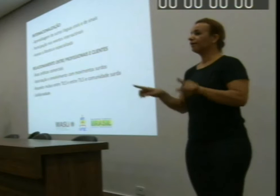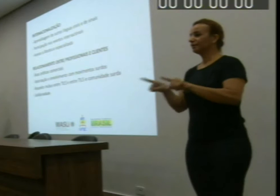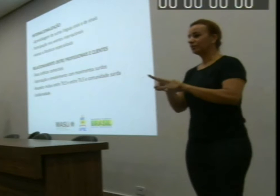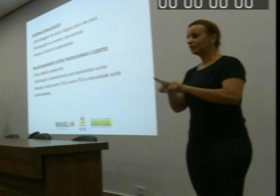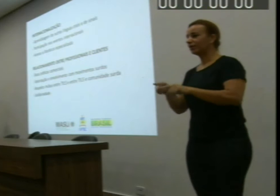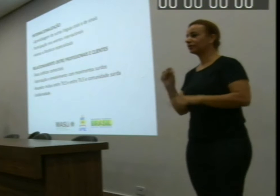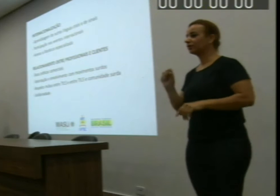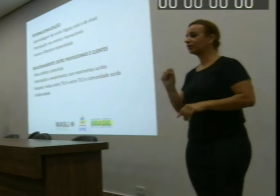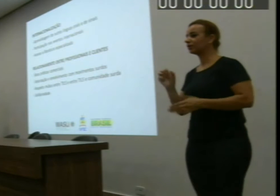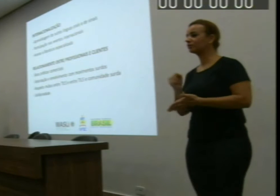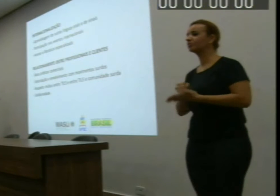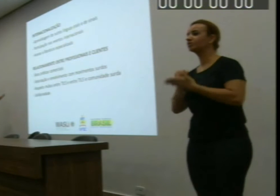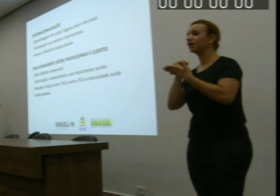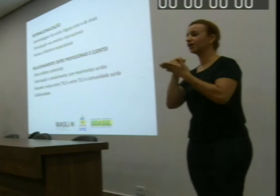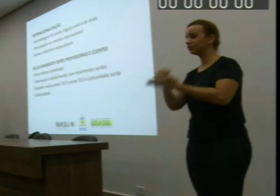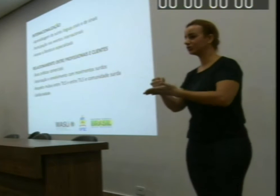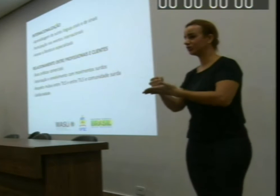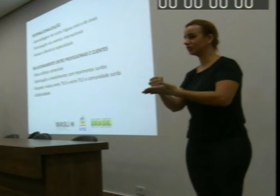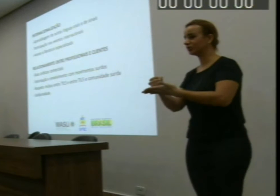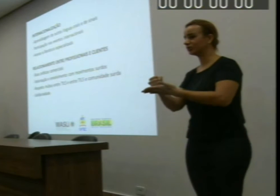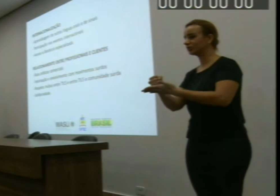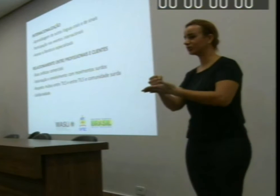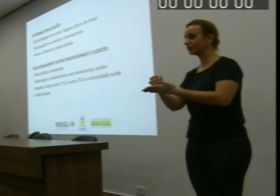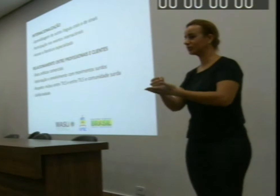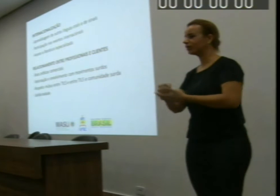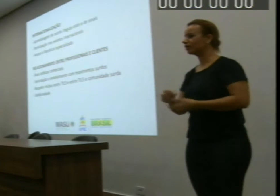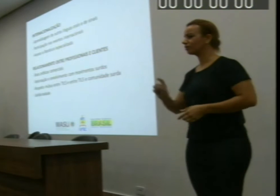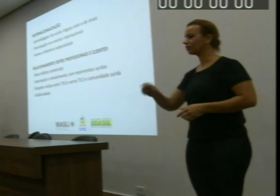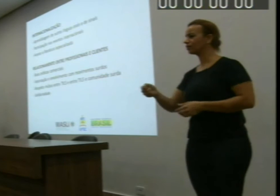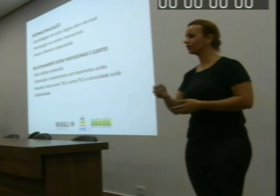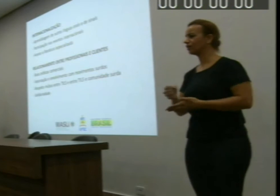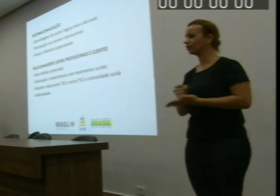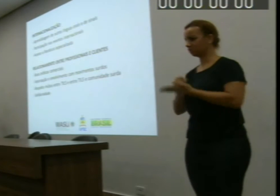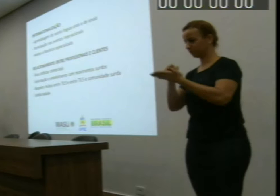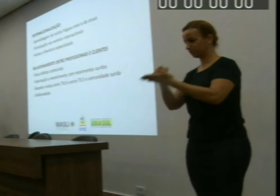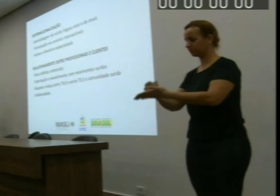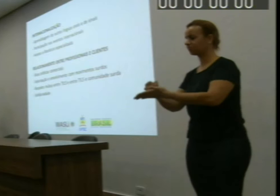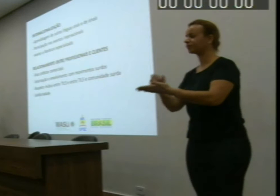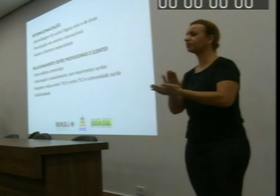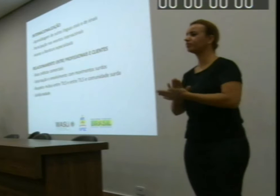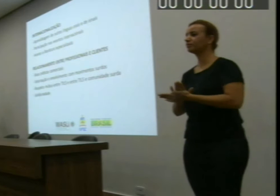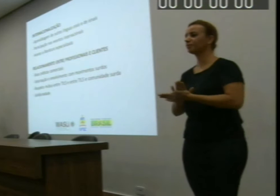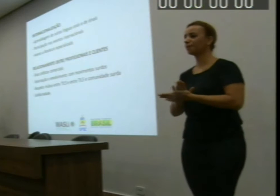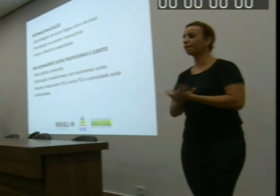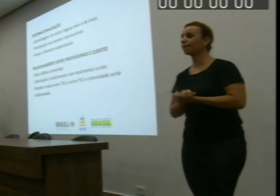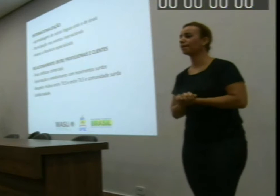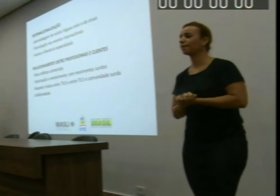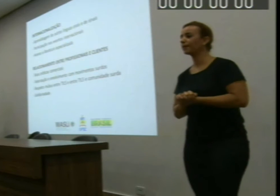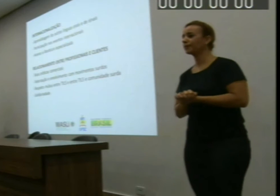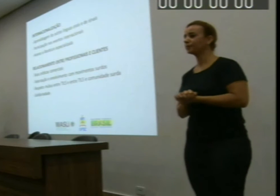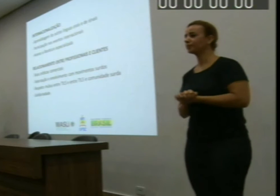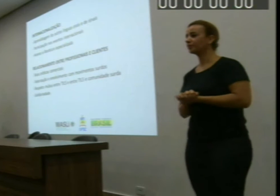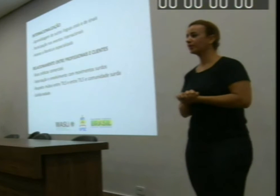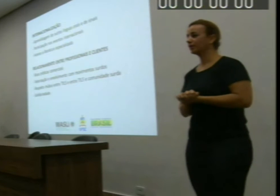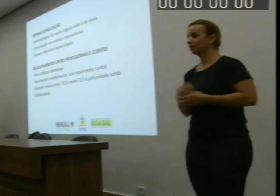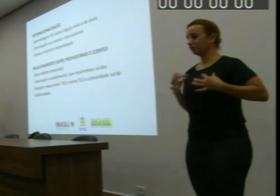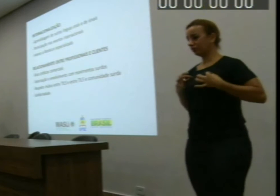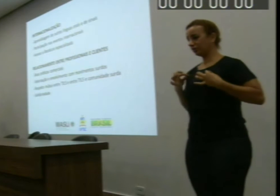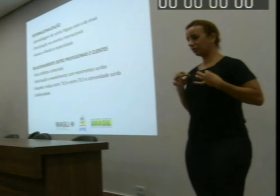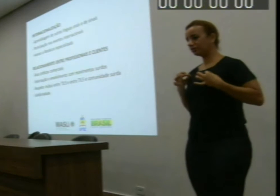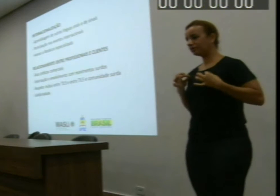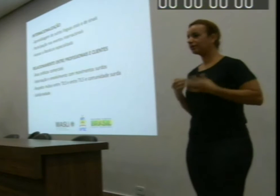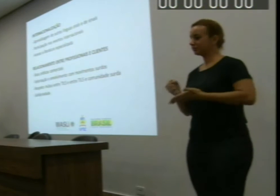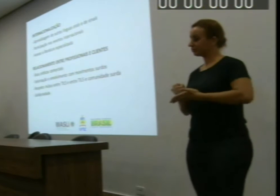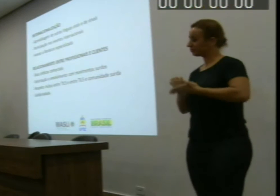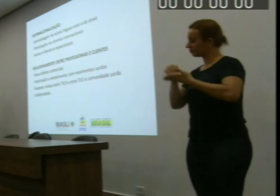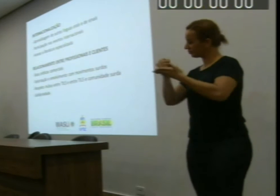eu acho que esse é um aspecto eu que eu deixei ele pro final é a a questão da Solidariedade que é a questão do voluntariado você também